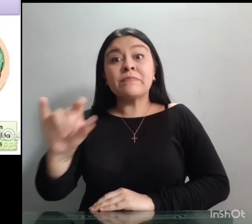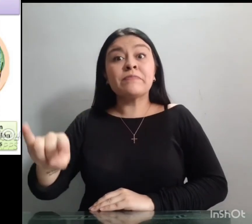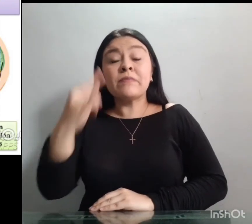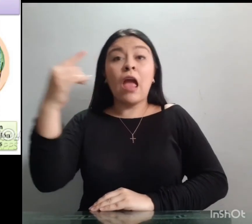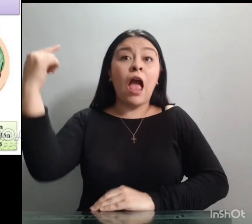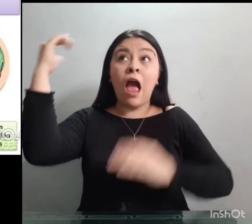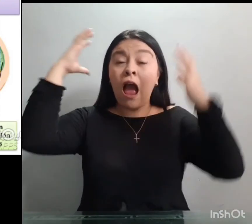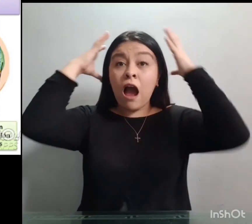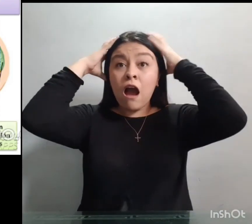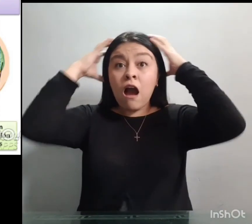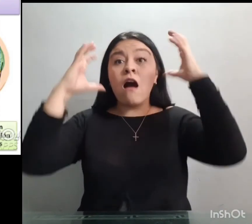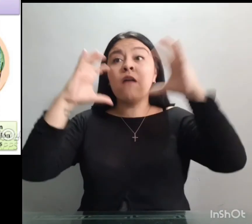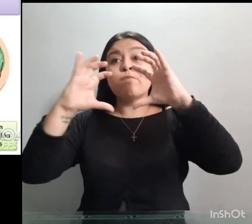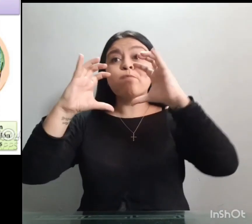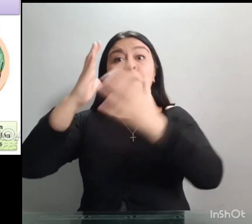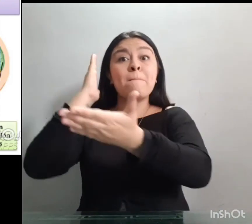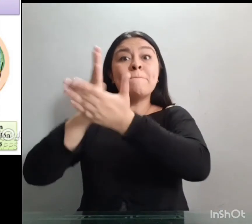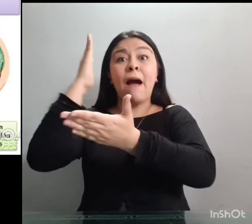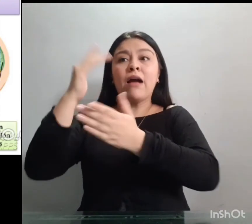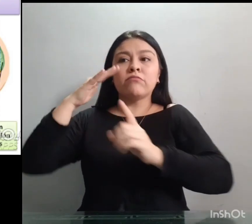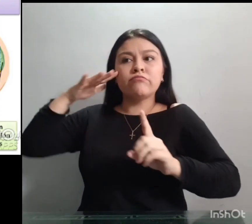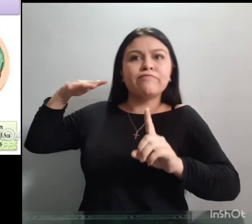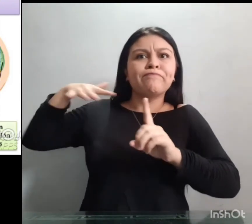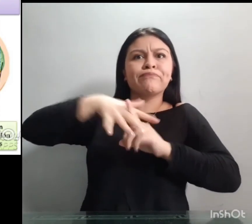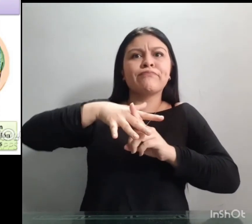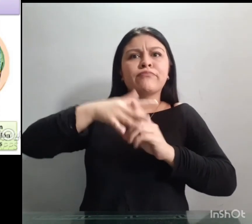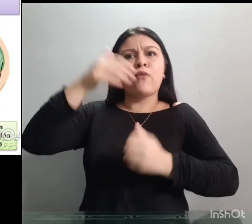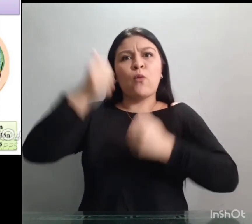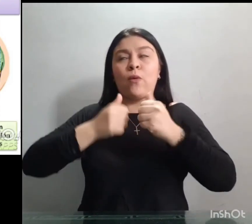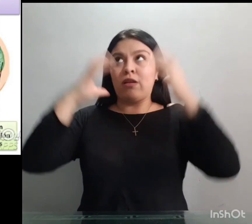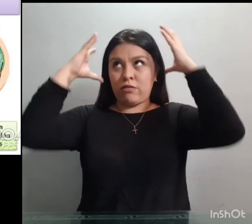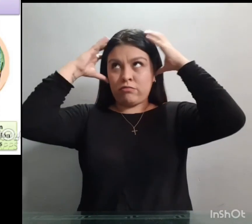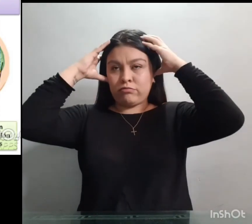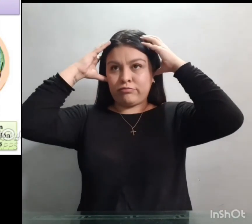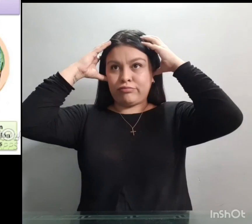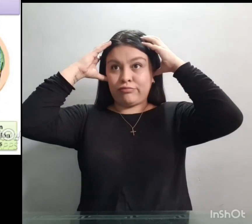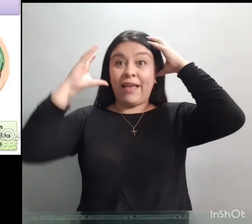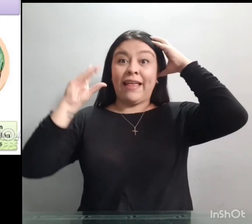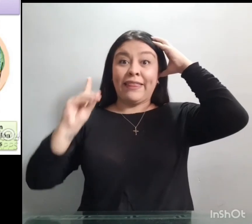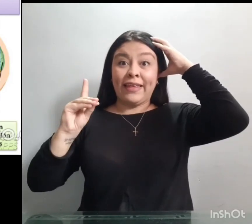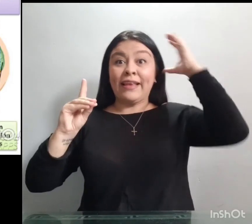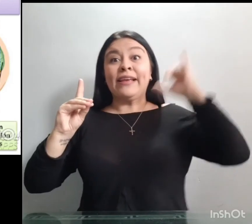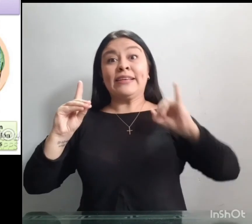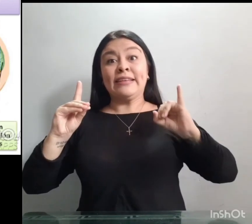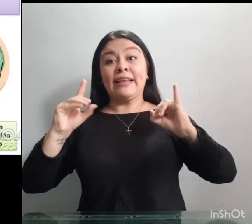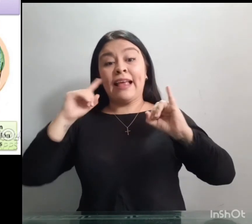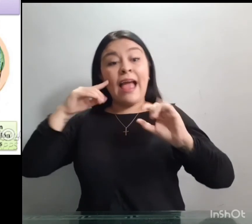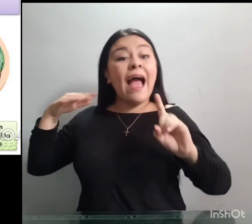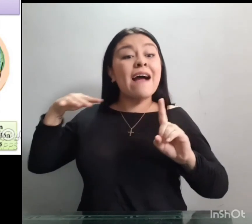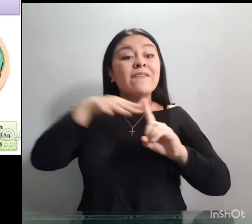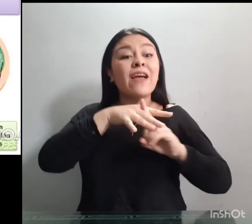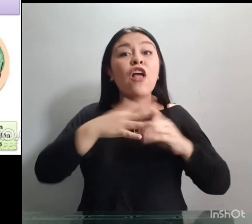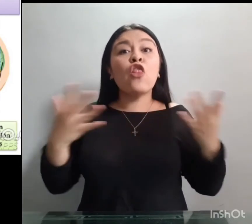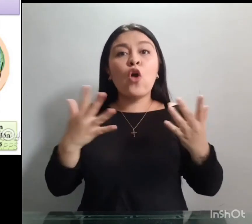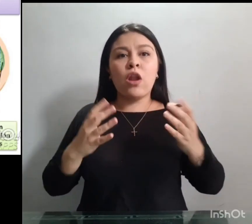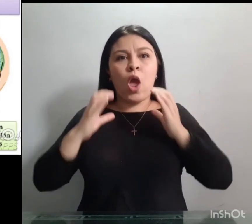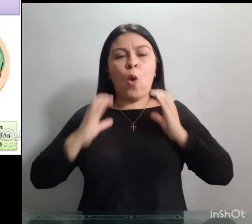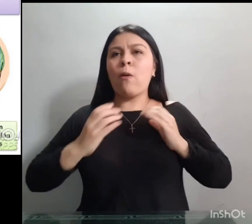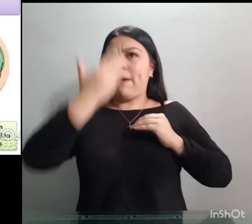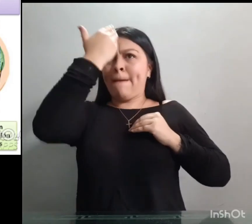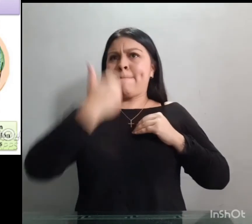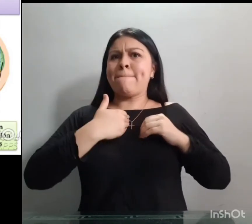le afecta el movimiento del lado derecho de su cuerpo, significa que la lesión cerebral fue en